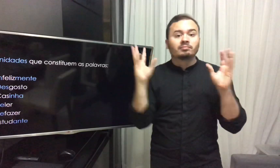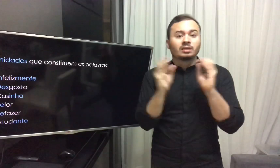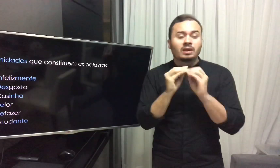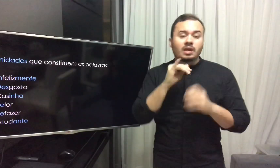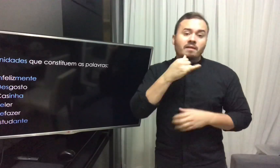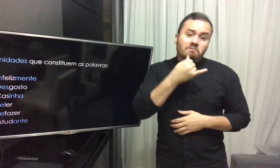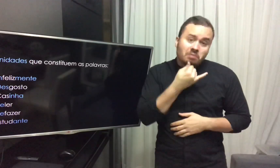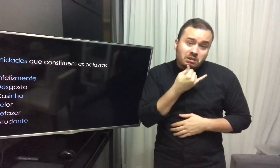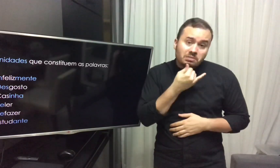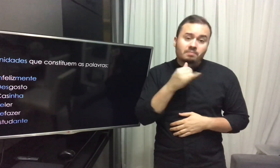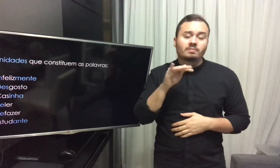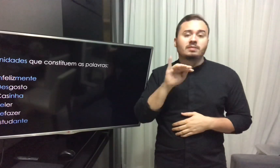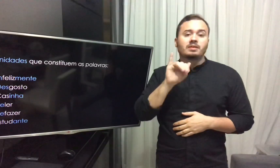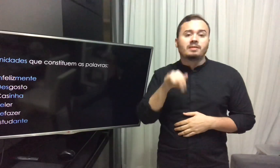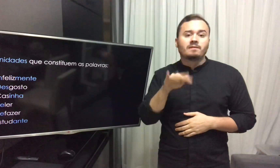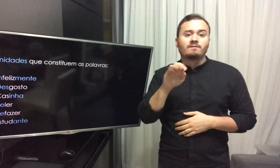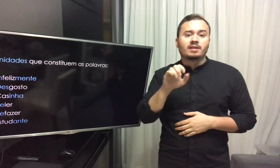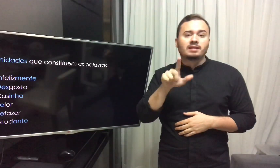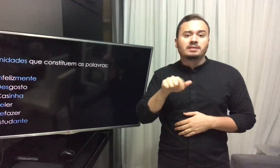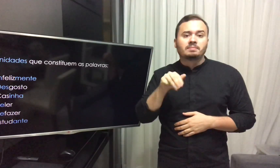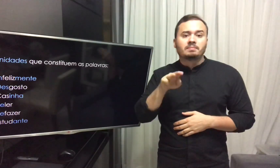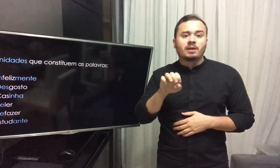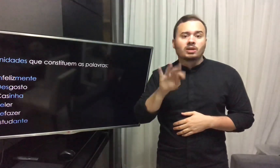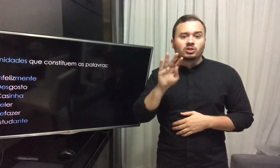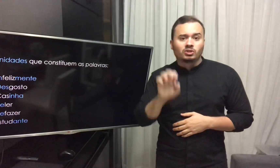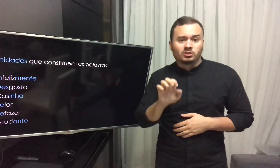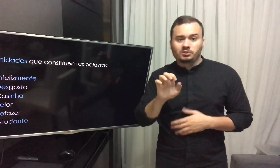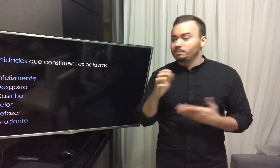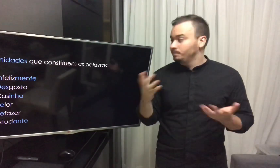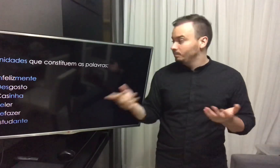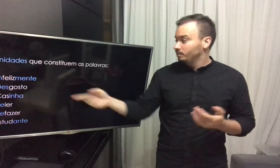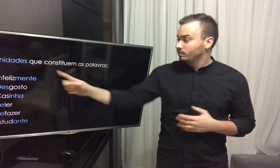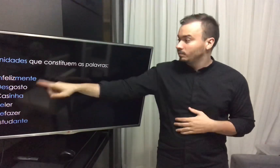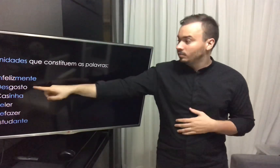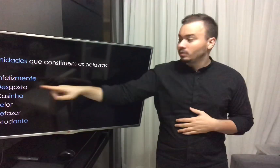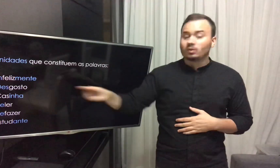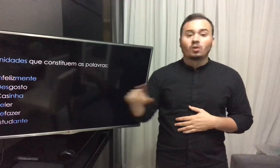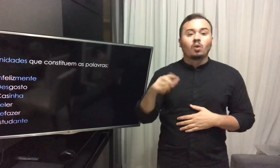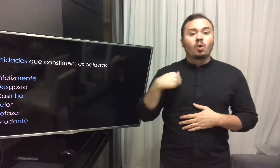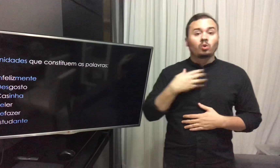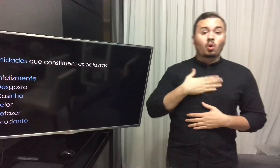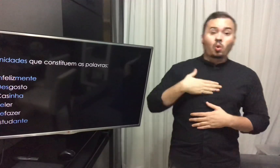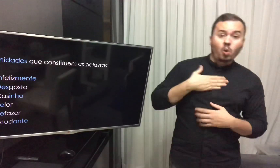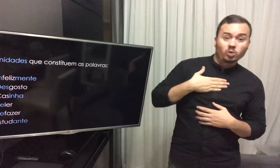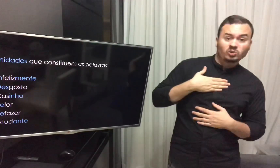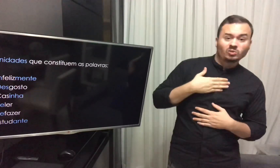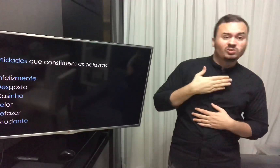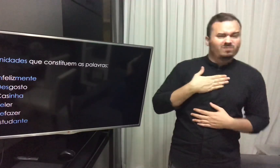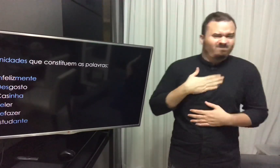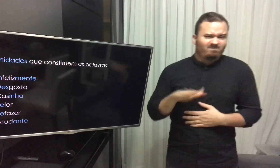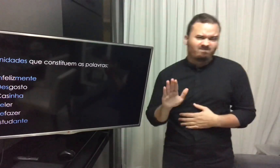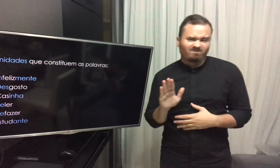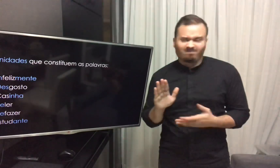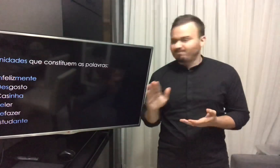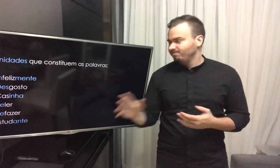afixos, né? Um prefixo e um sufixo. Então, infelizmente, significa algo que não é feito